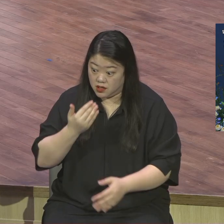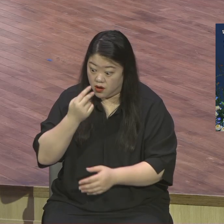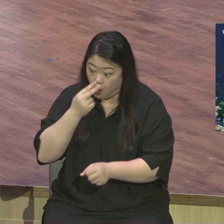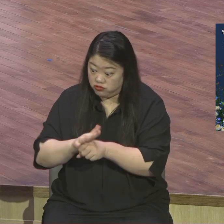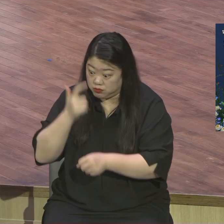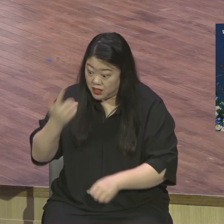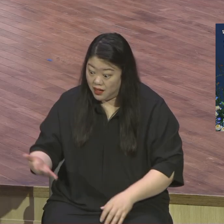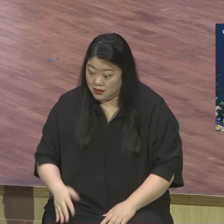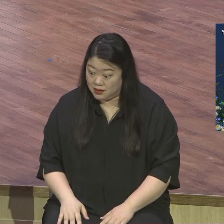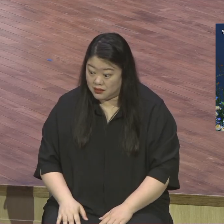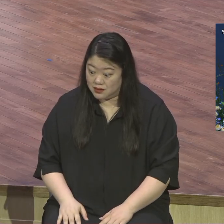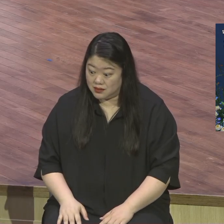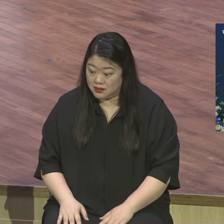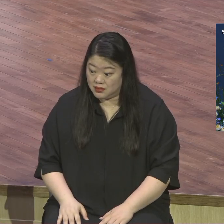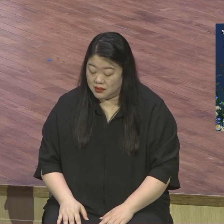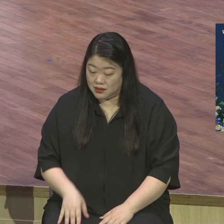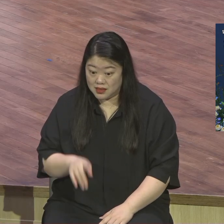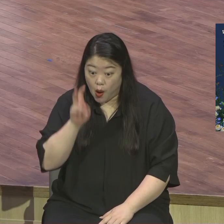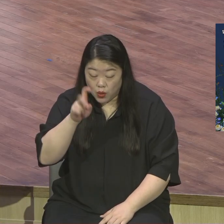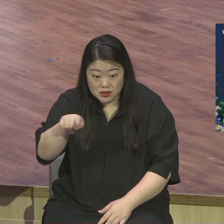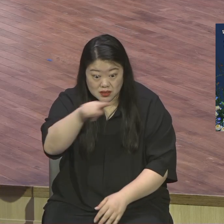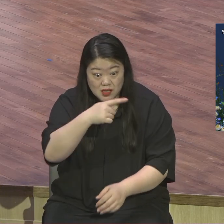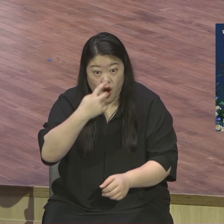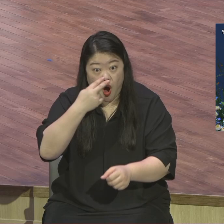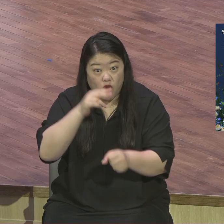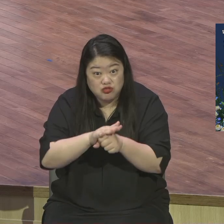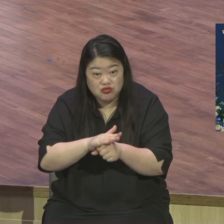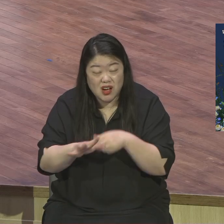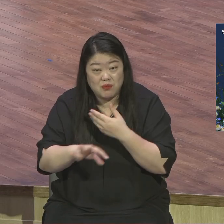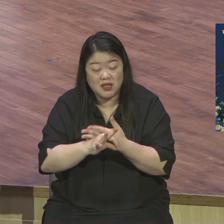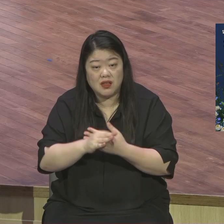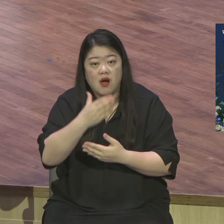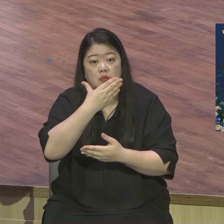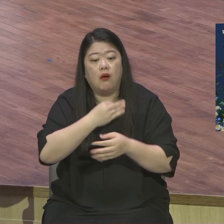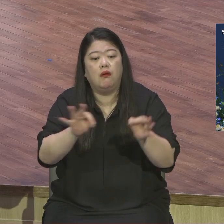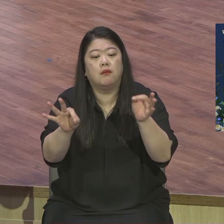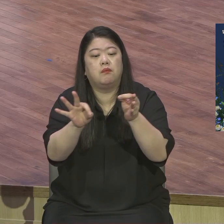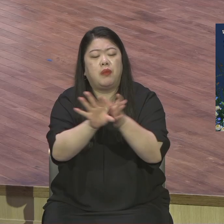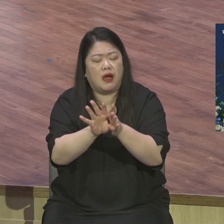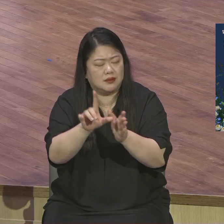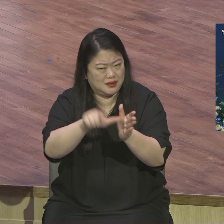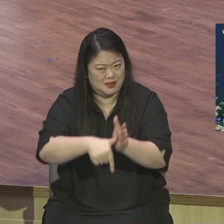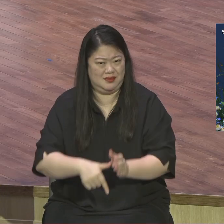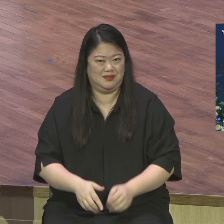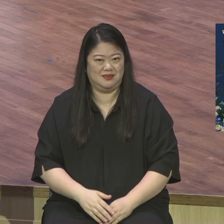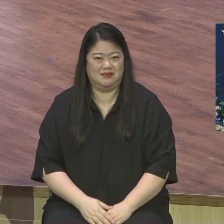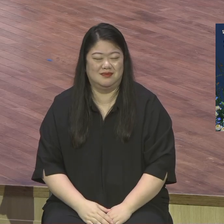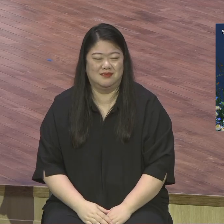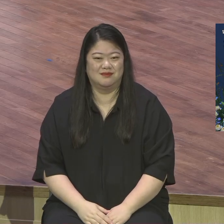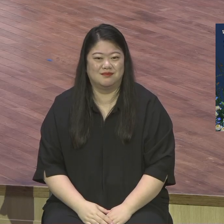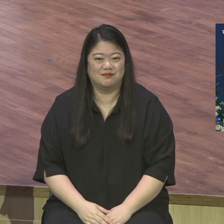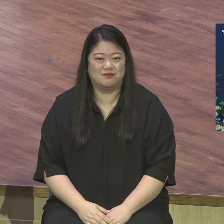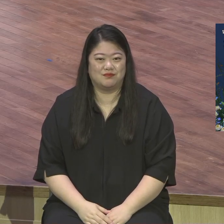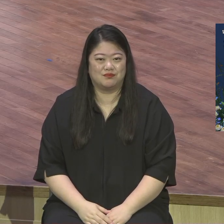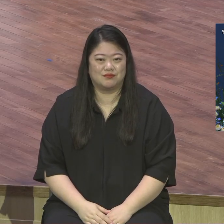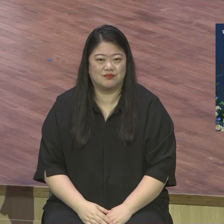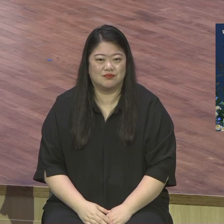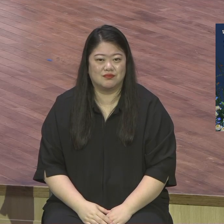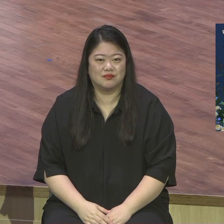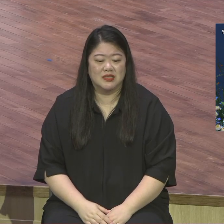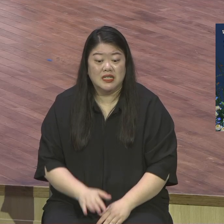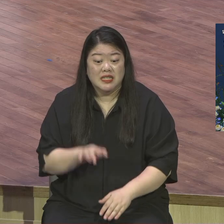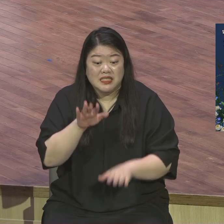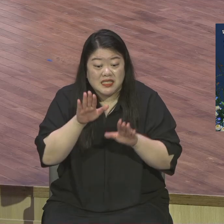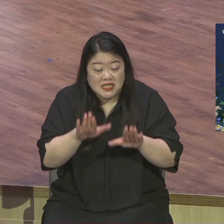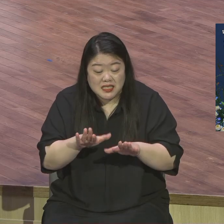축복 놓치는 겁니다 그 하나를 하나님 합으로 인해서 하나님 모든 것 다 회복 지어주신다